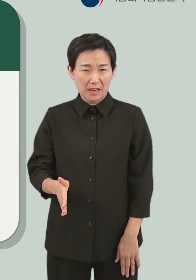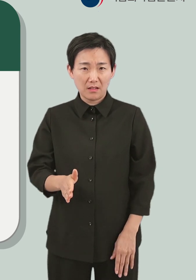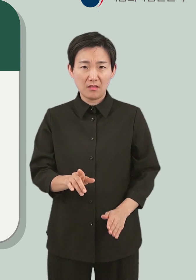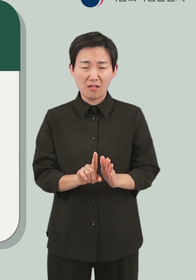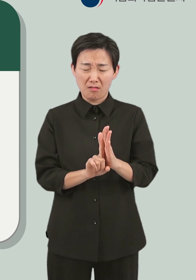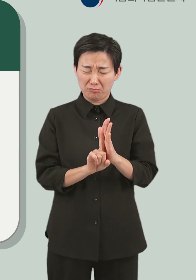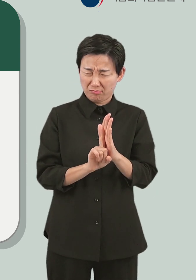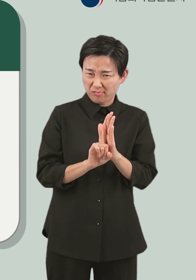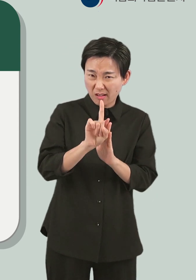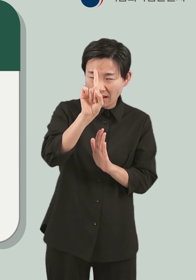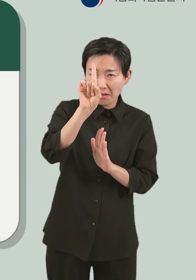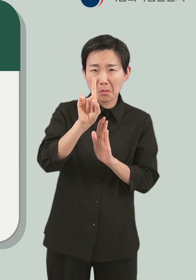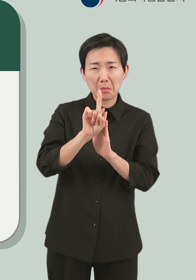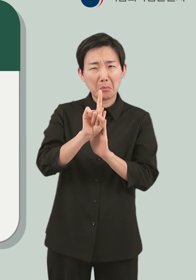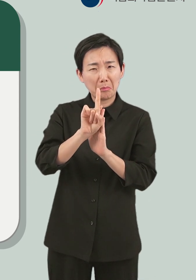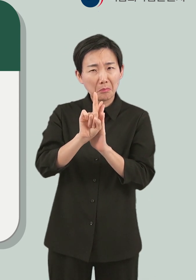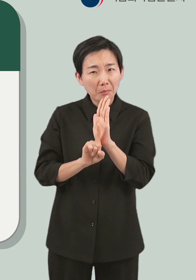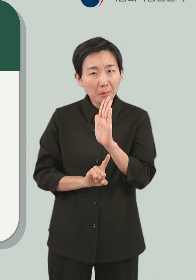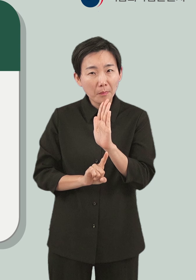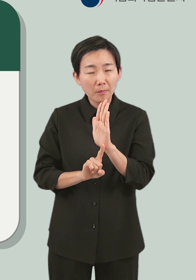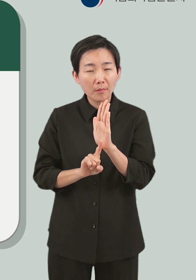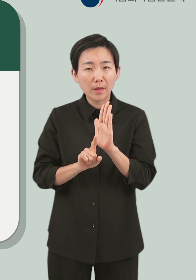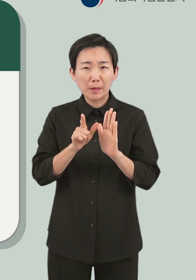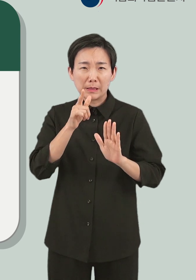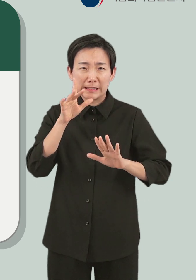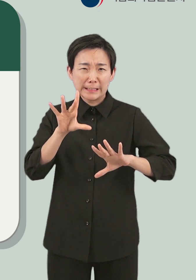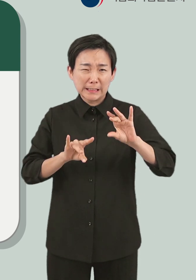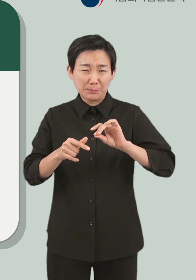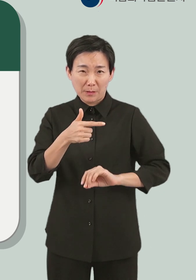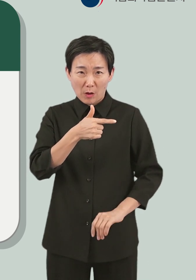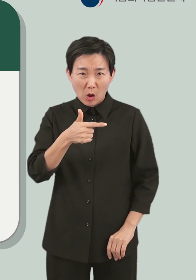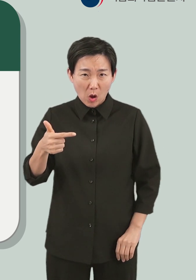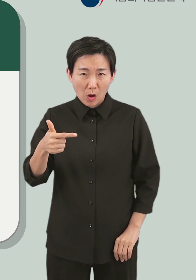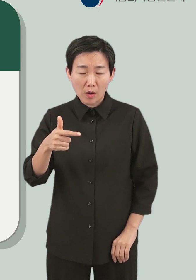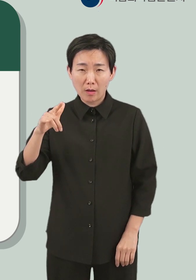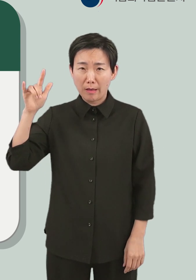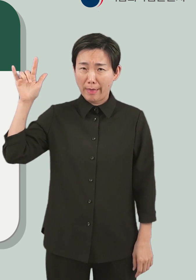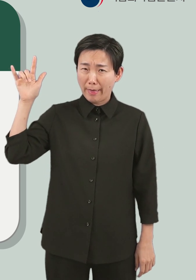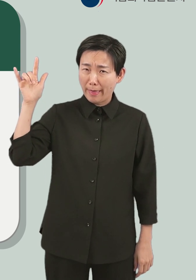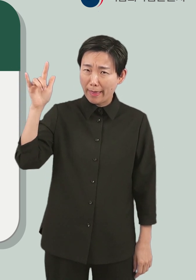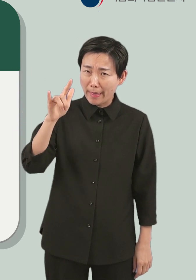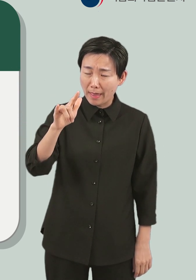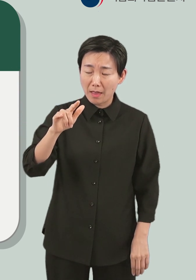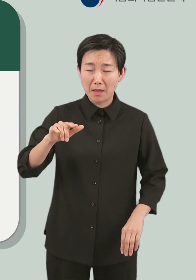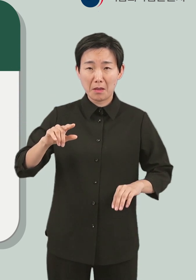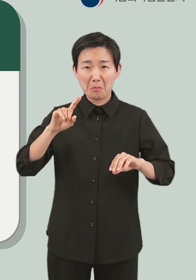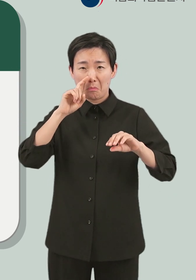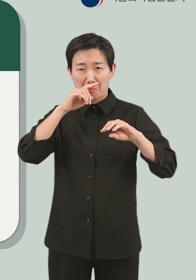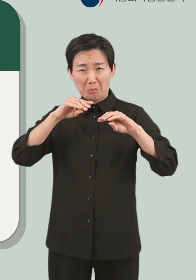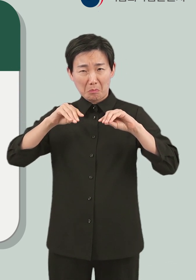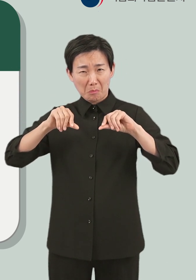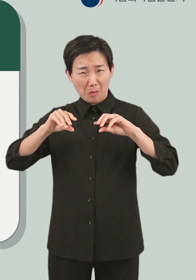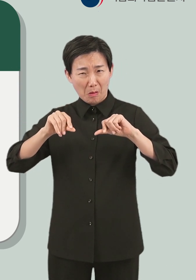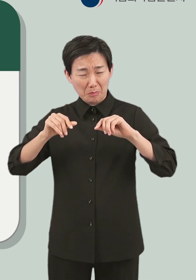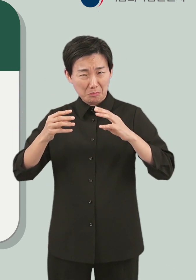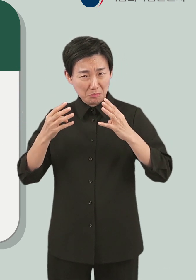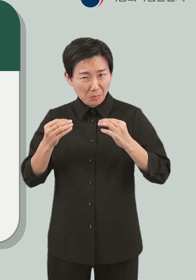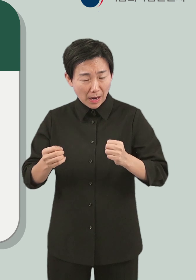케이스에 넣어 보관합니다. 혈압계와 다른 구성품을 깨끗하고 안전한 장소에 보관해야 하며 제품이 젖은